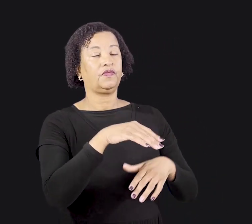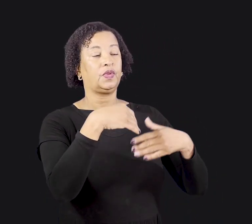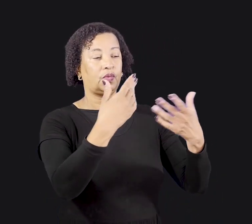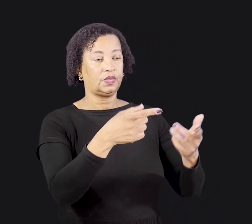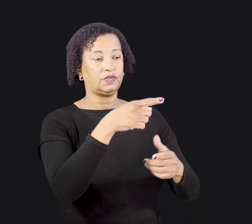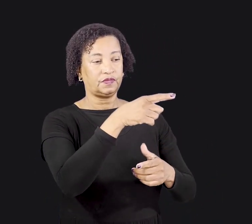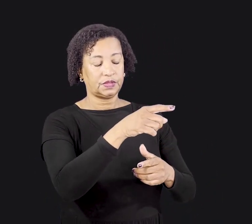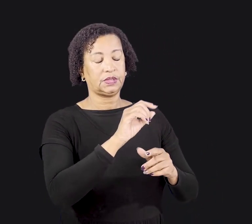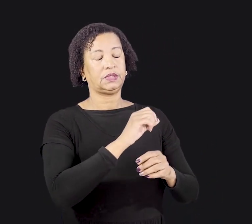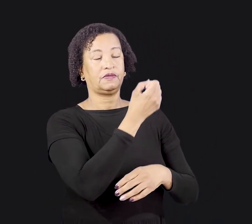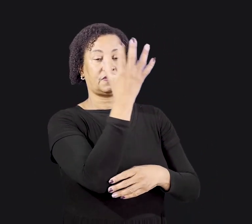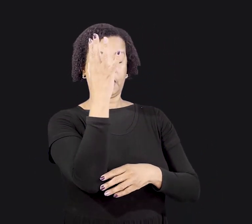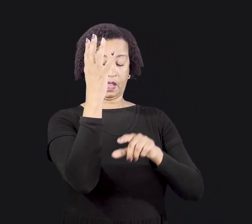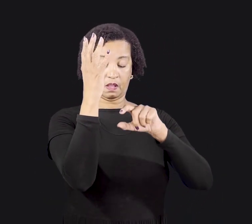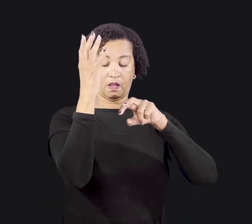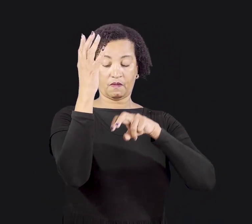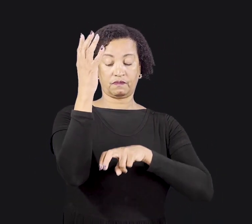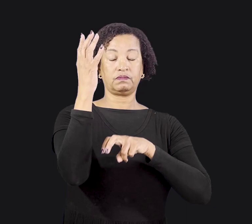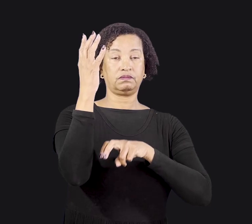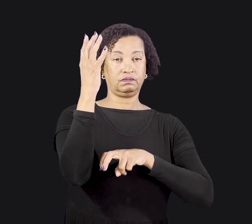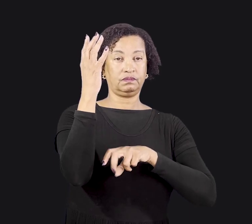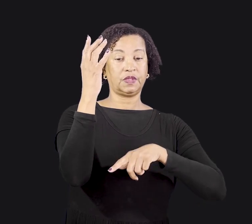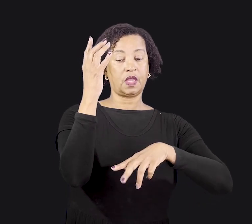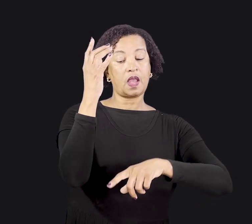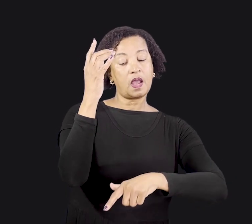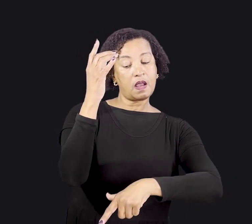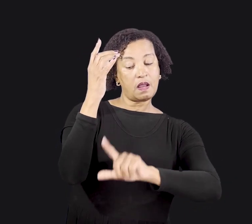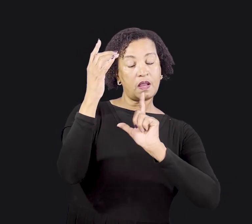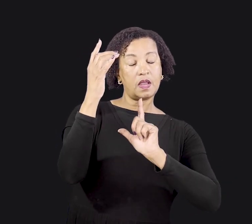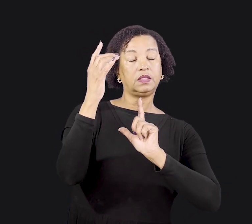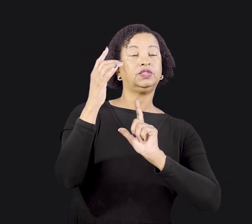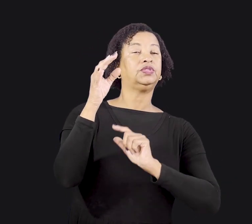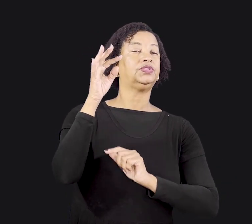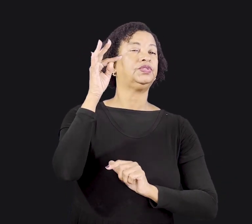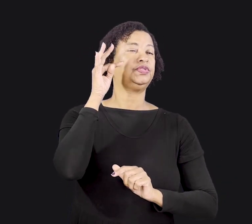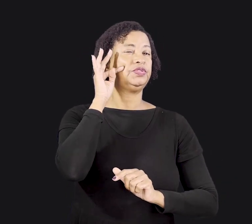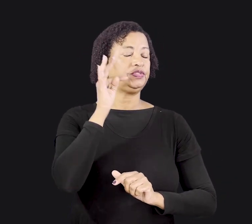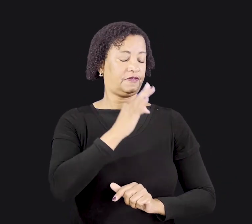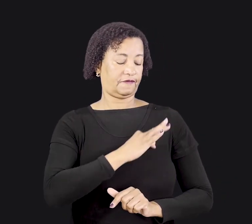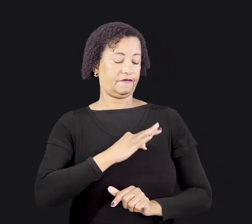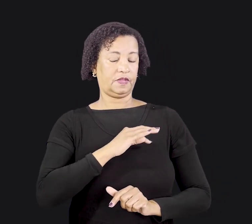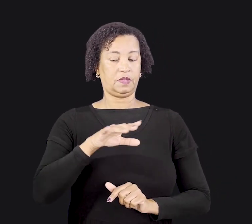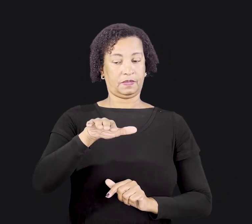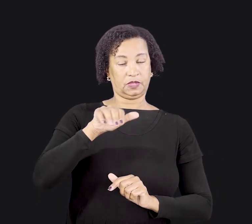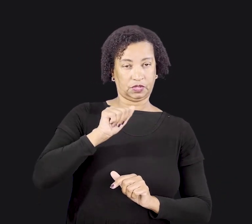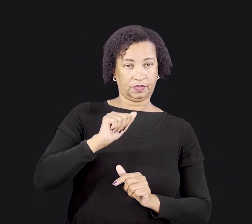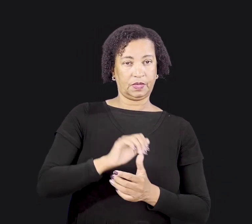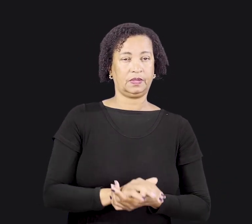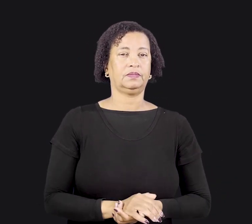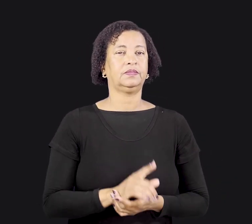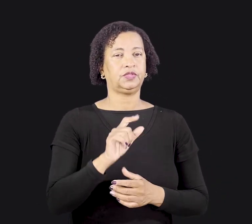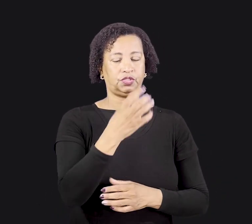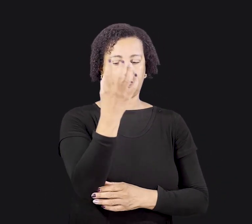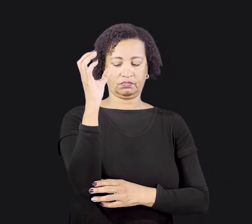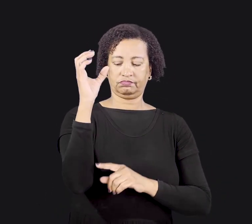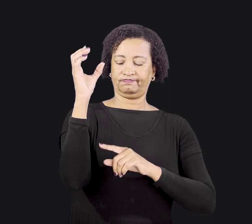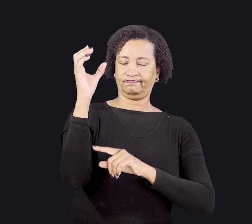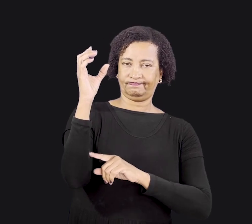debaixo da figueira antes de Felipe o chamar." Possivelmente era debaixo de uma figueira específica que havia 3